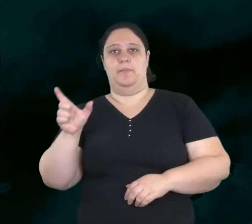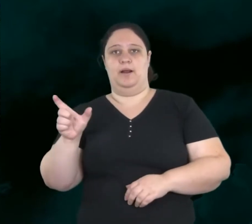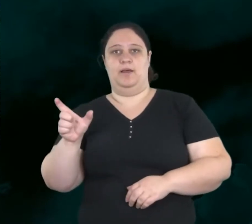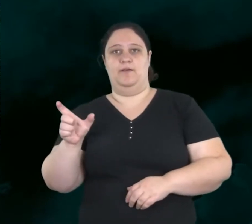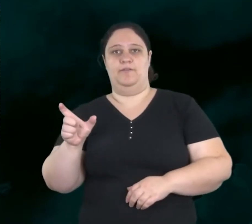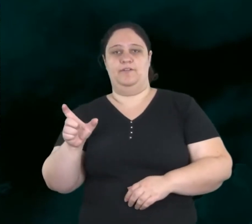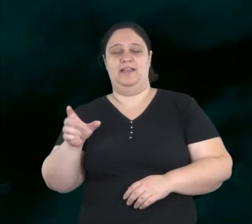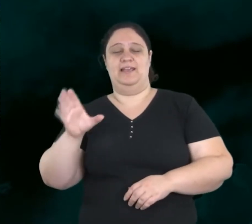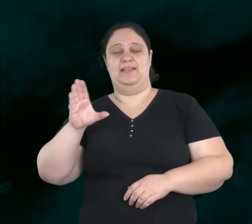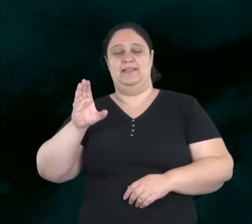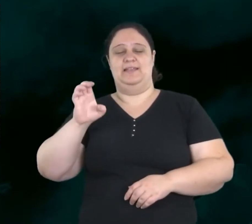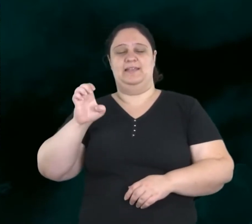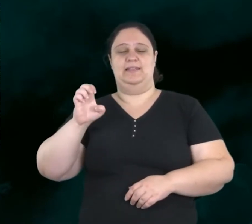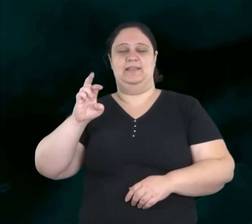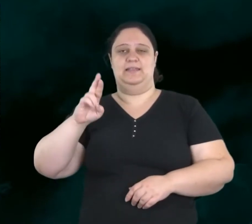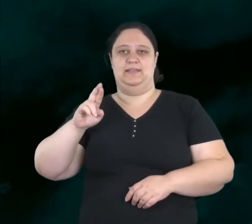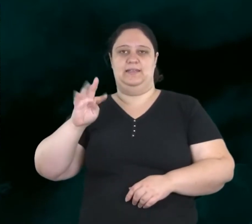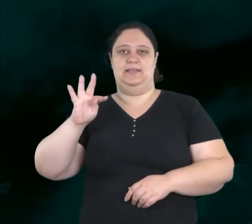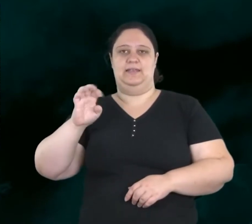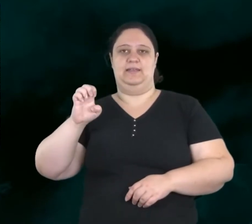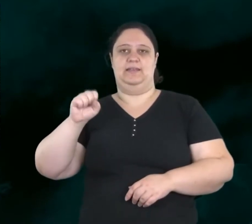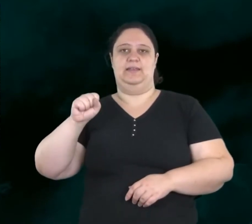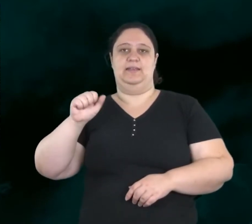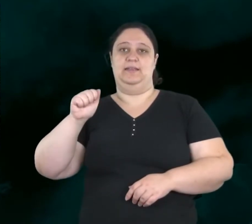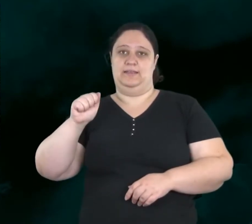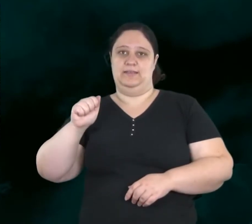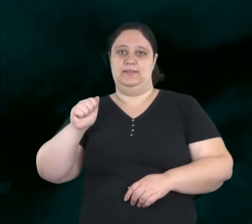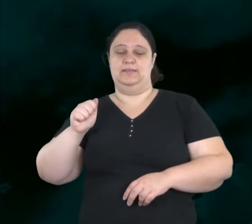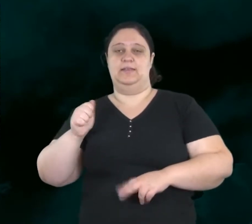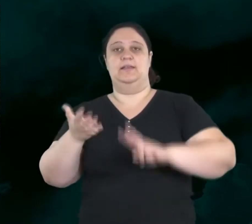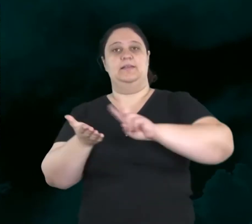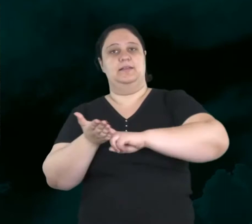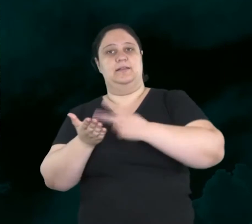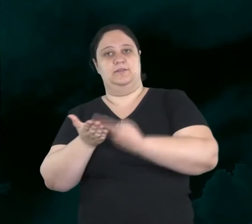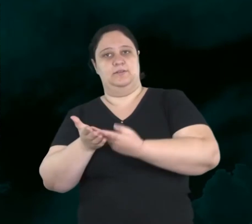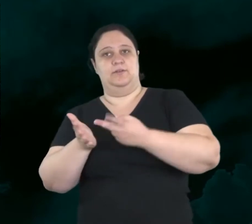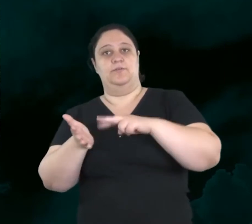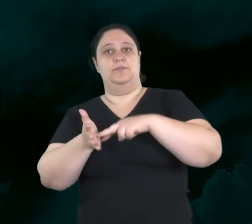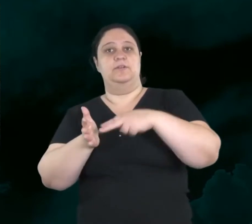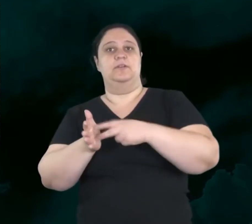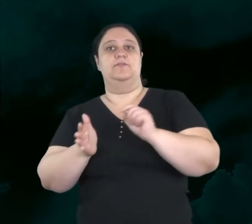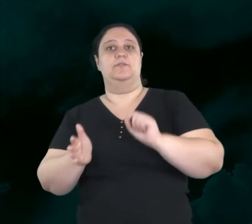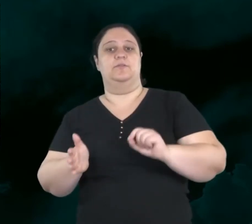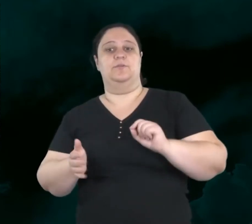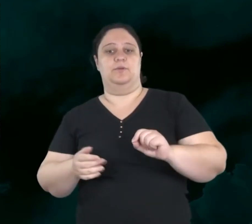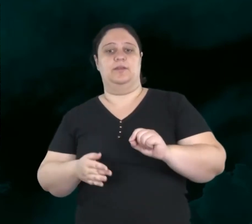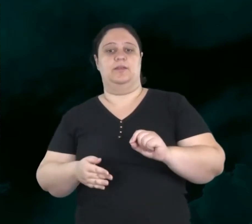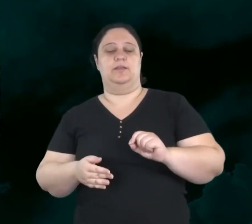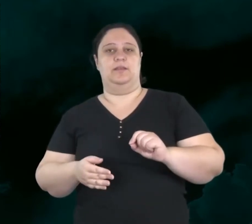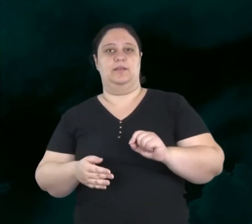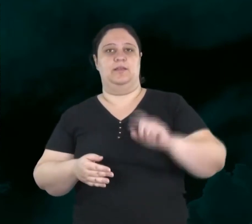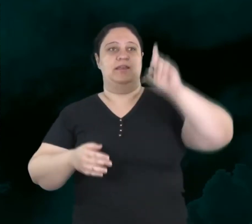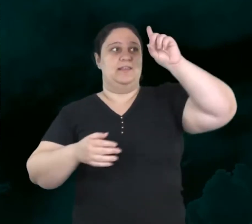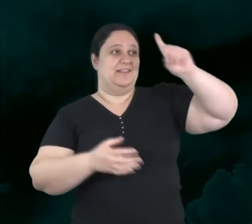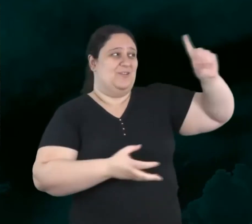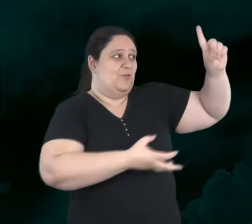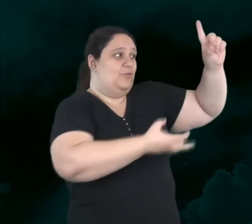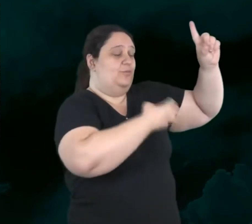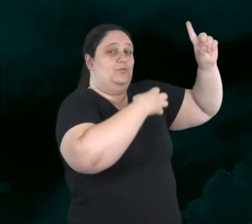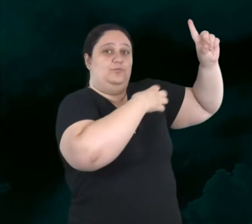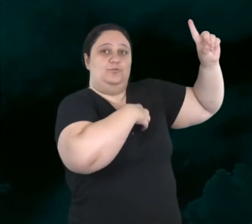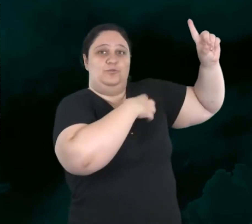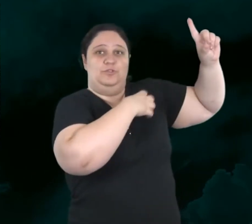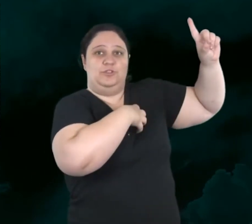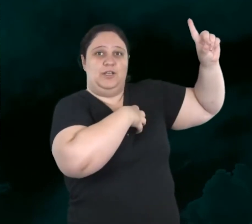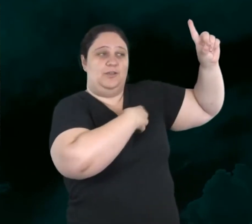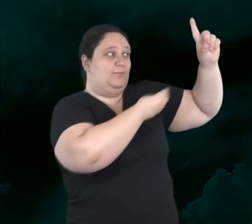hipóstasis, em Hebreus 1:3, nós foi traduzido para o ser de Deus, a substância de Deus, isto